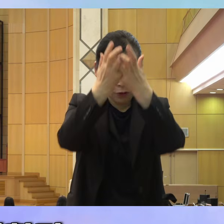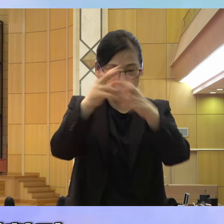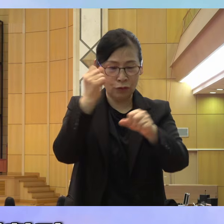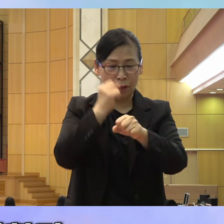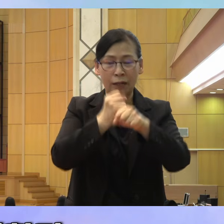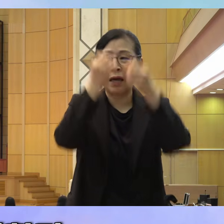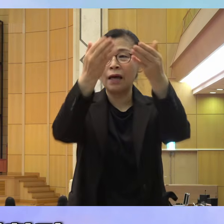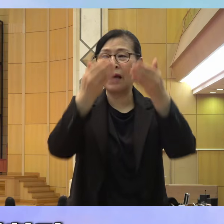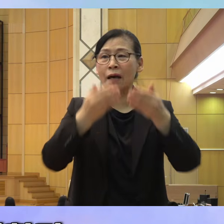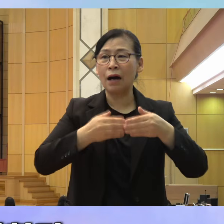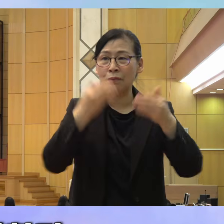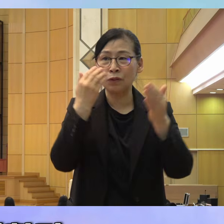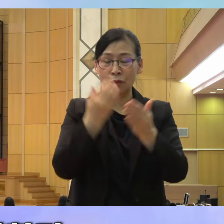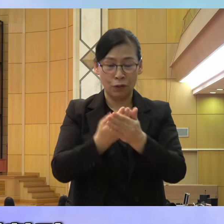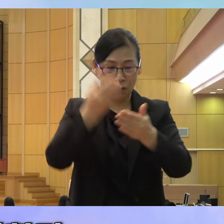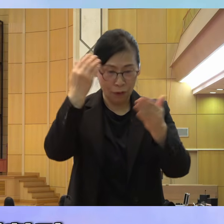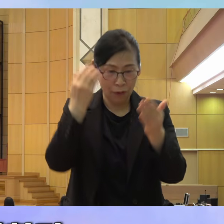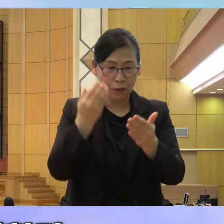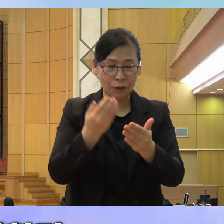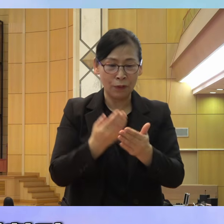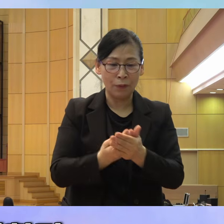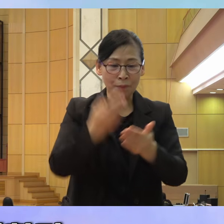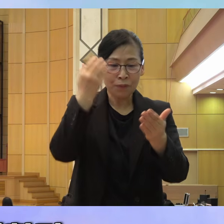오늘도 충만케 하소서.